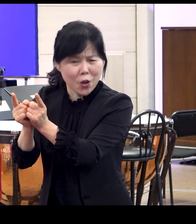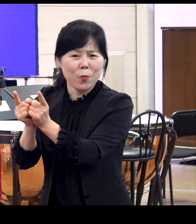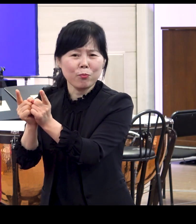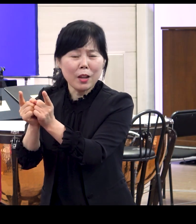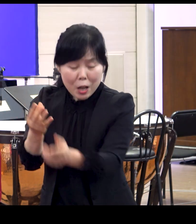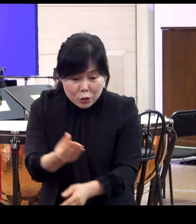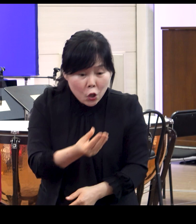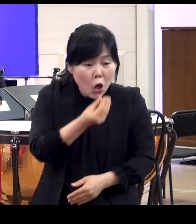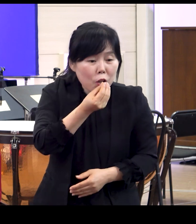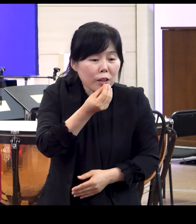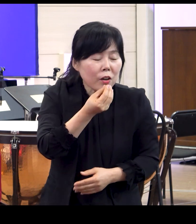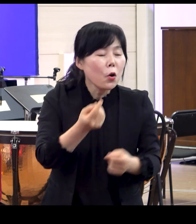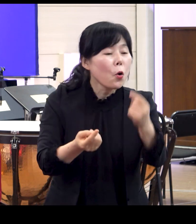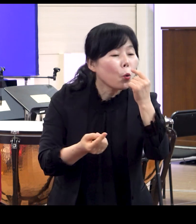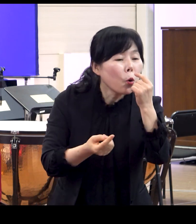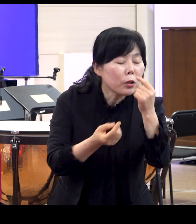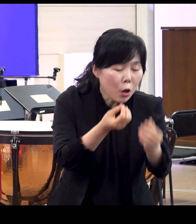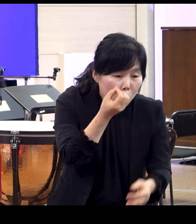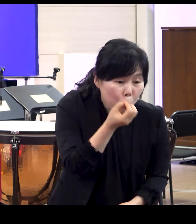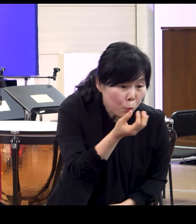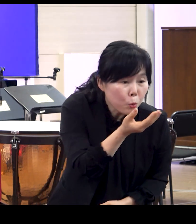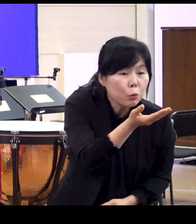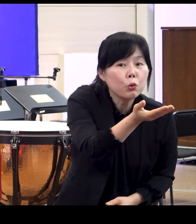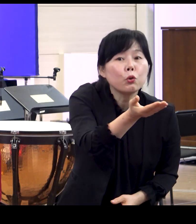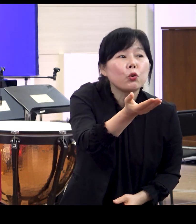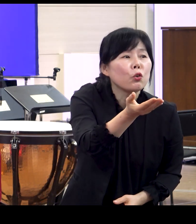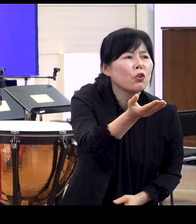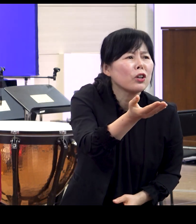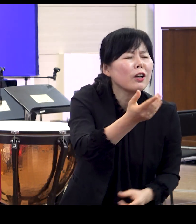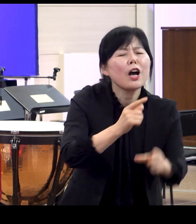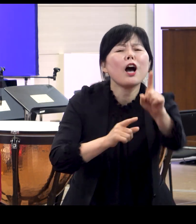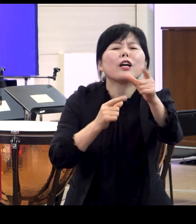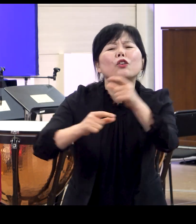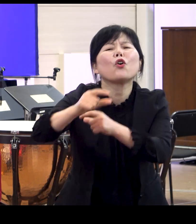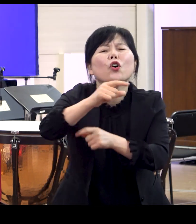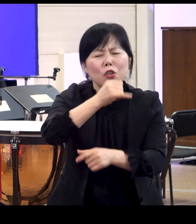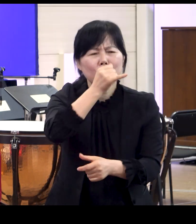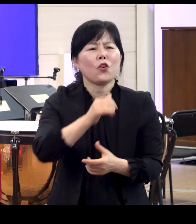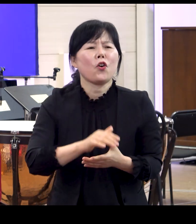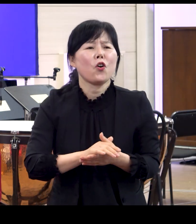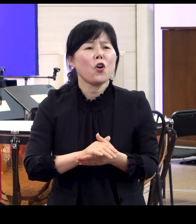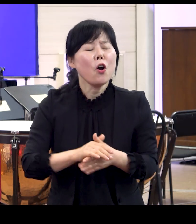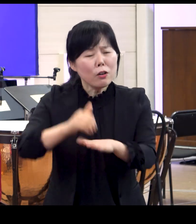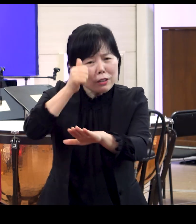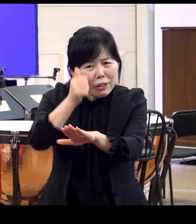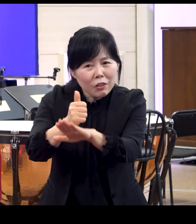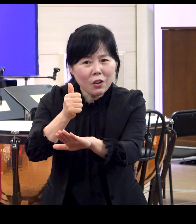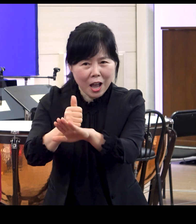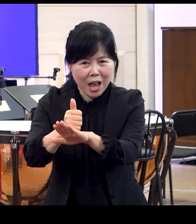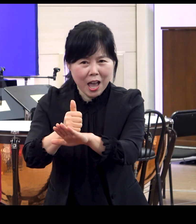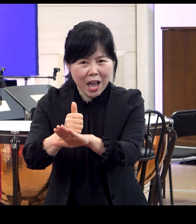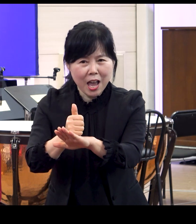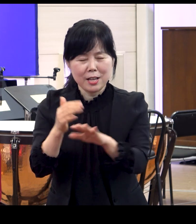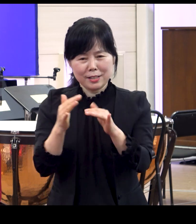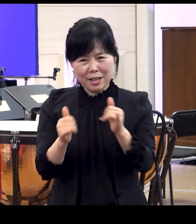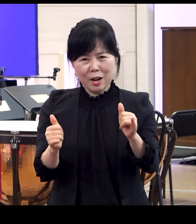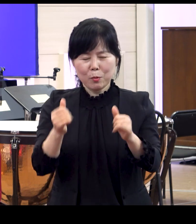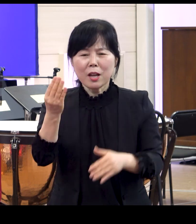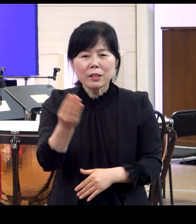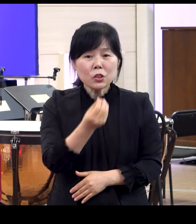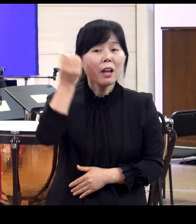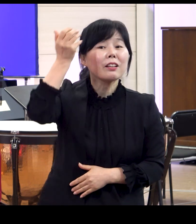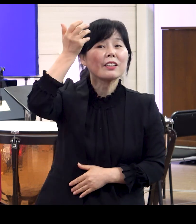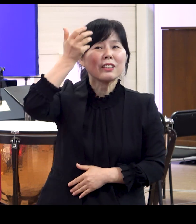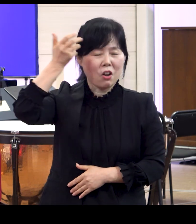직접 생기를 그 코에 불어넣으신 것, 이 공정이 있어요. 그래서 결국은 그가 뭐예요?